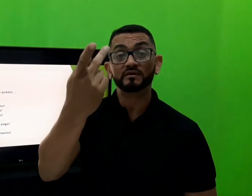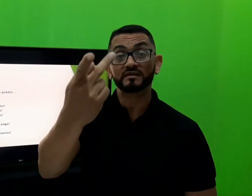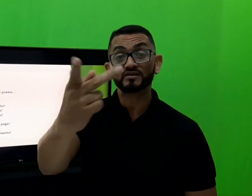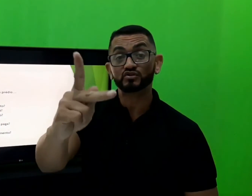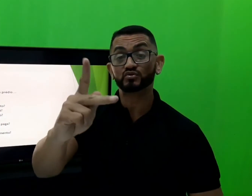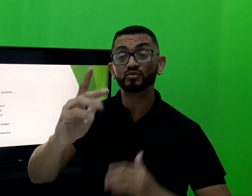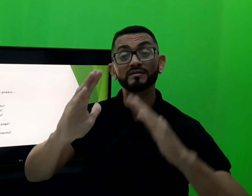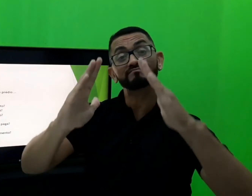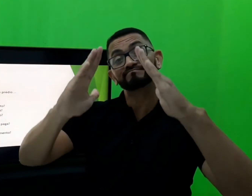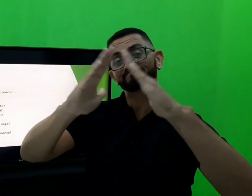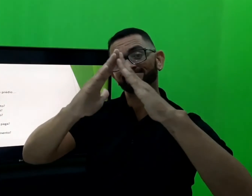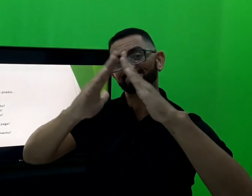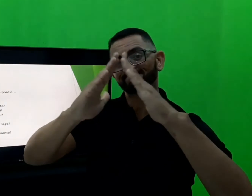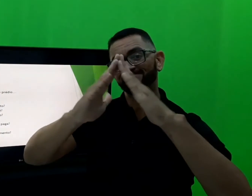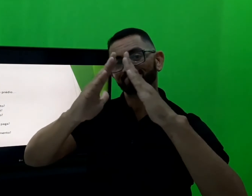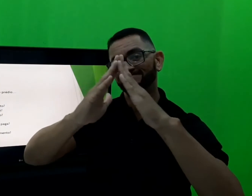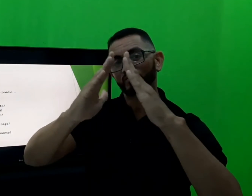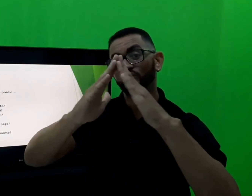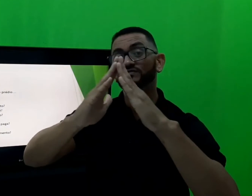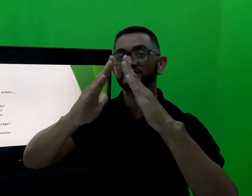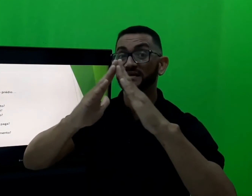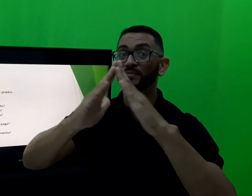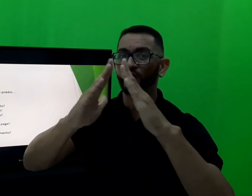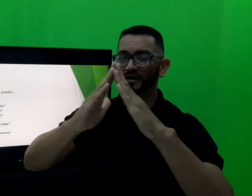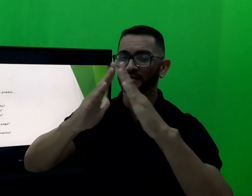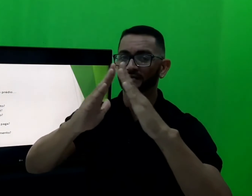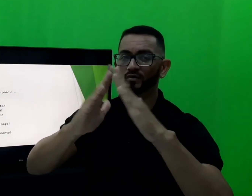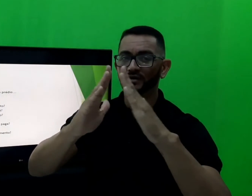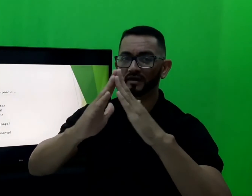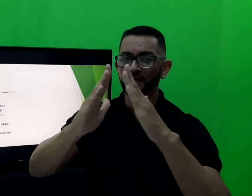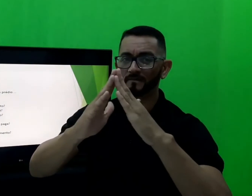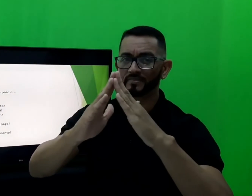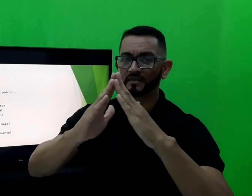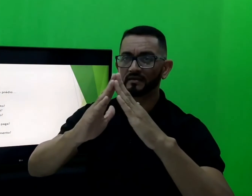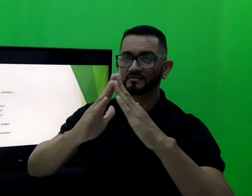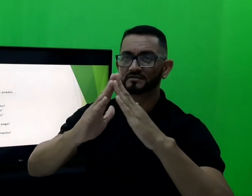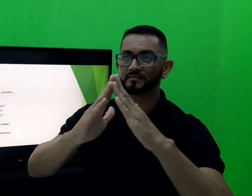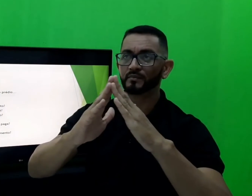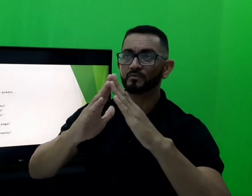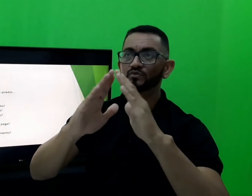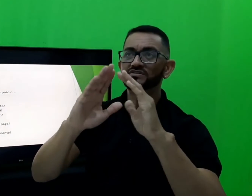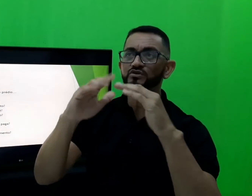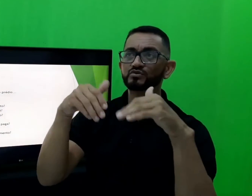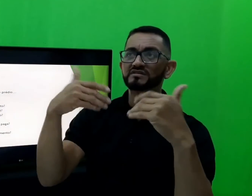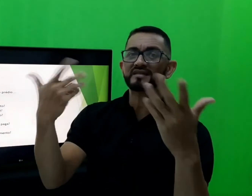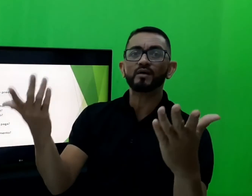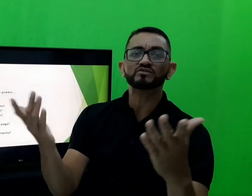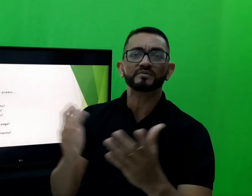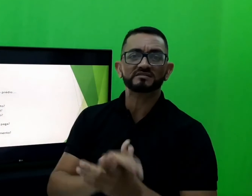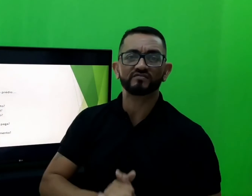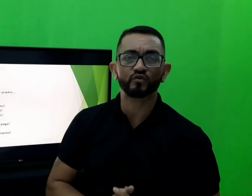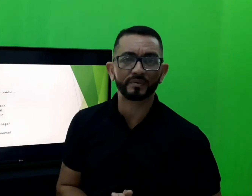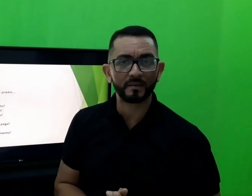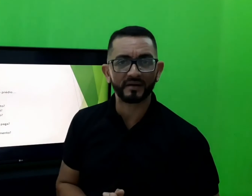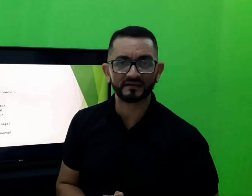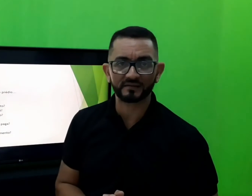da sua, onde você mora, ok? Não existe um sinal específico para